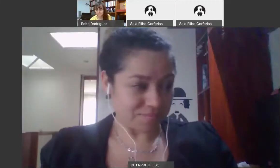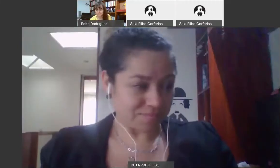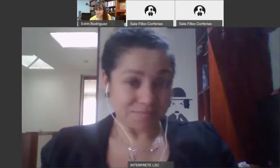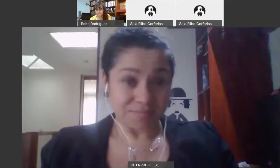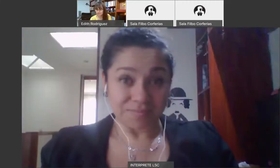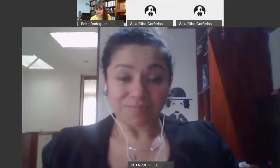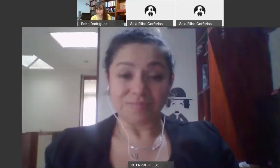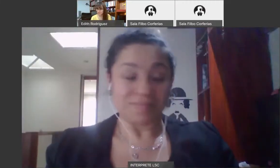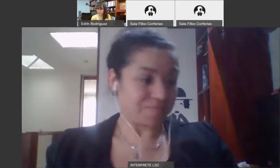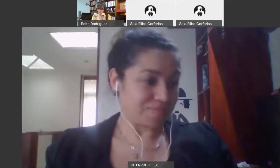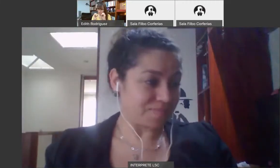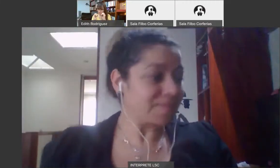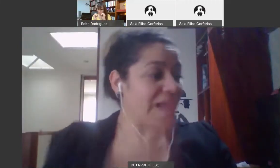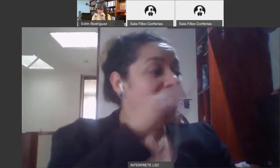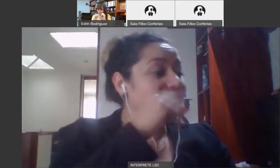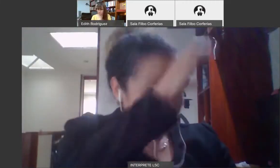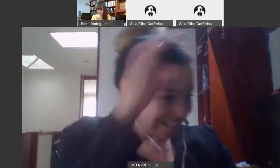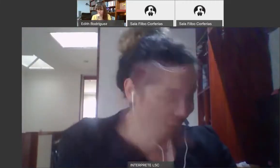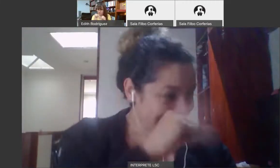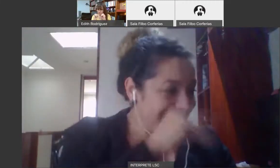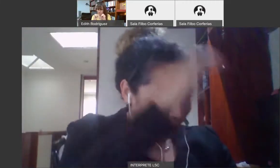Háblanos, Cindy, porfa.